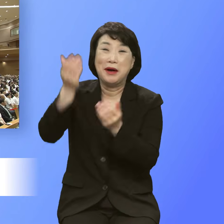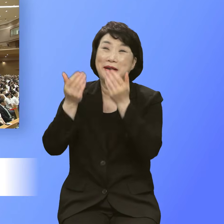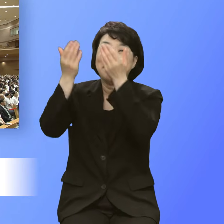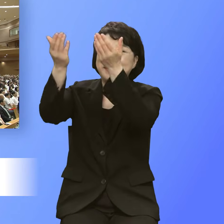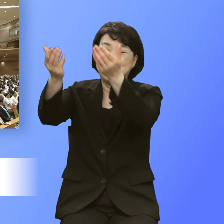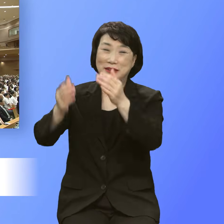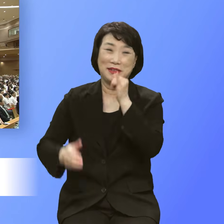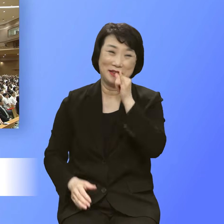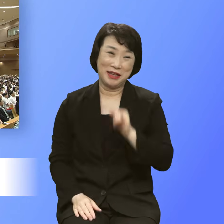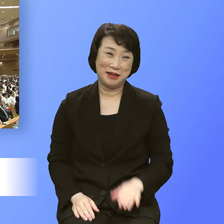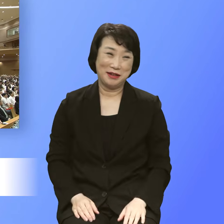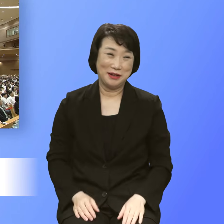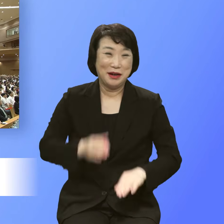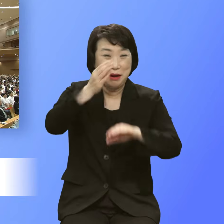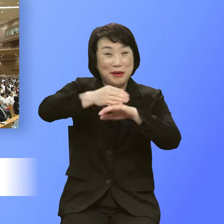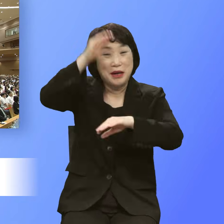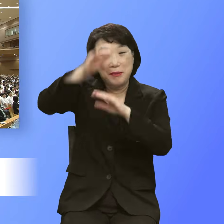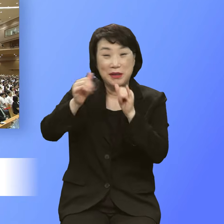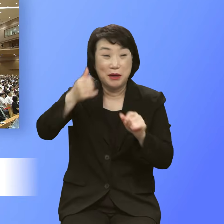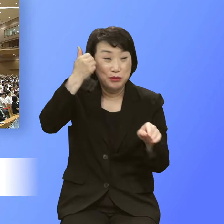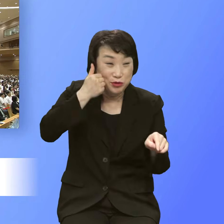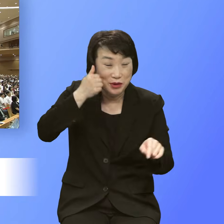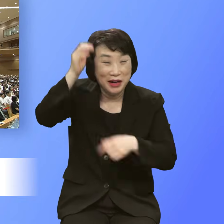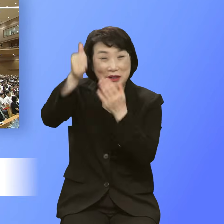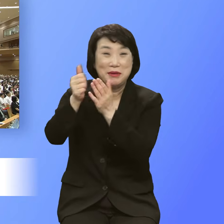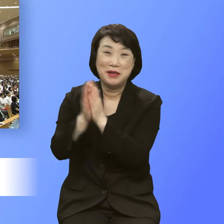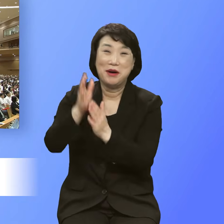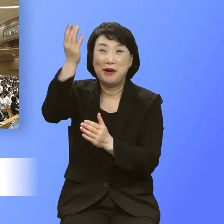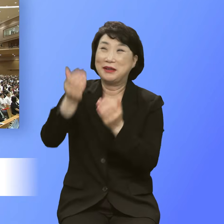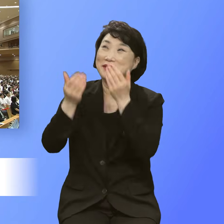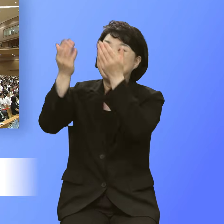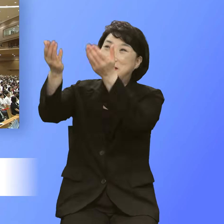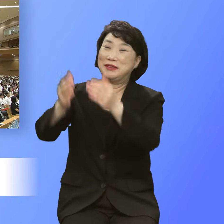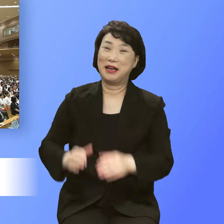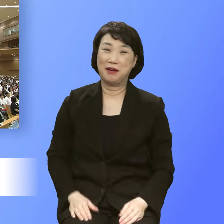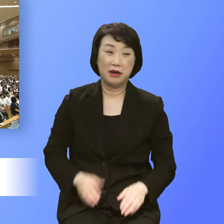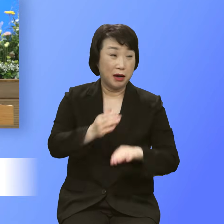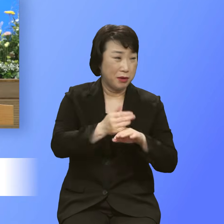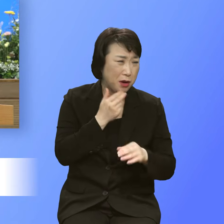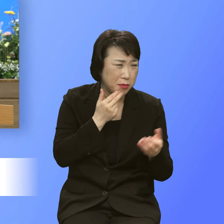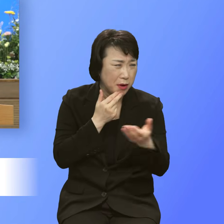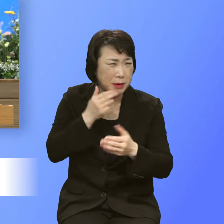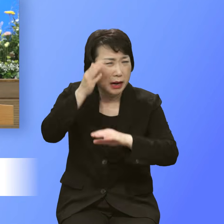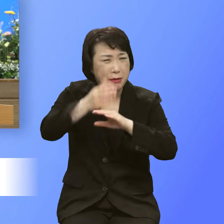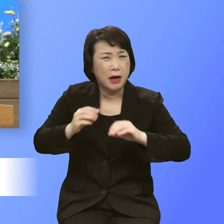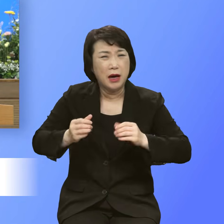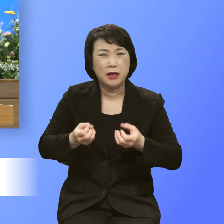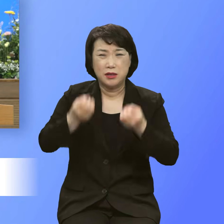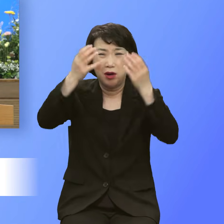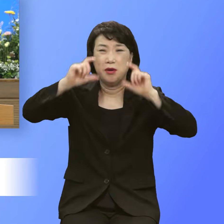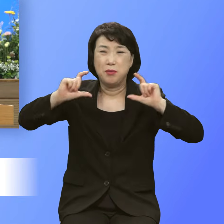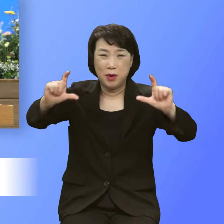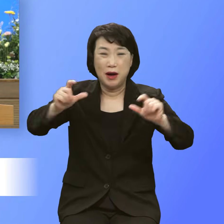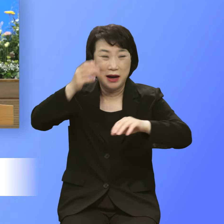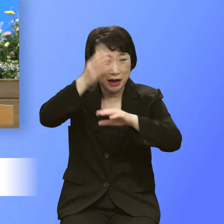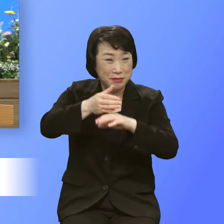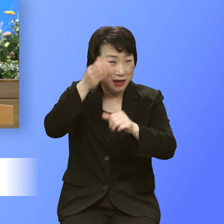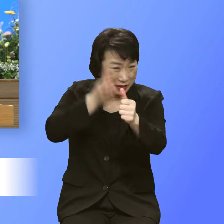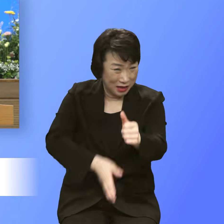하나니. 감사로 예배하는 자가 나를 영화롭게 하나니. 감사 안 하니까 감사절을 만들어서 감사라고